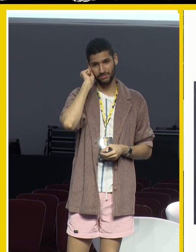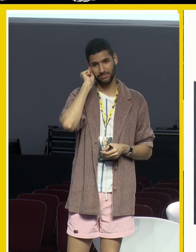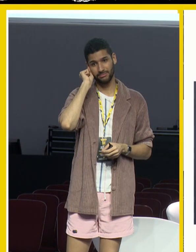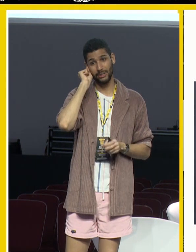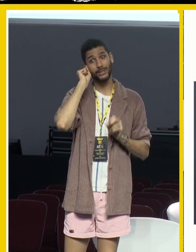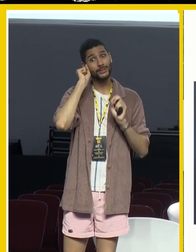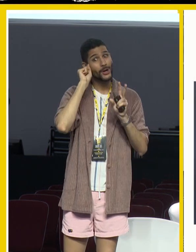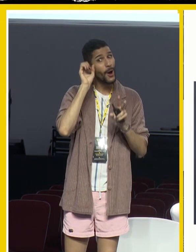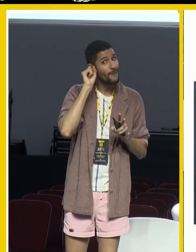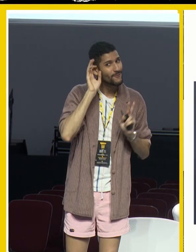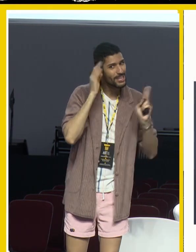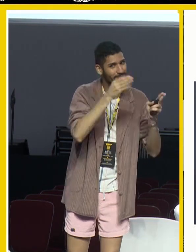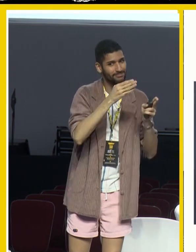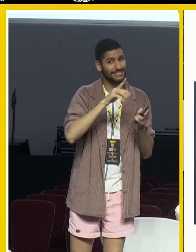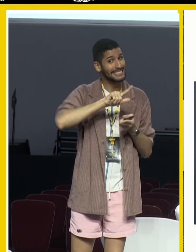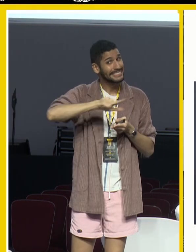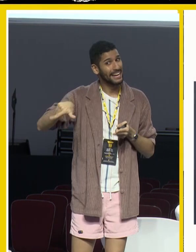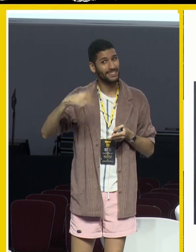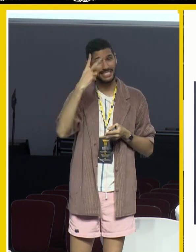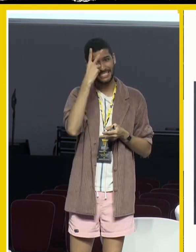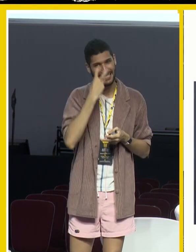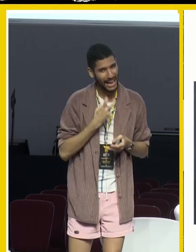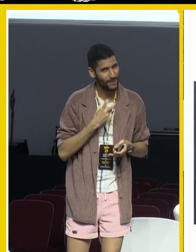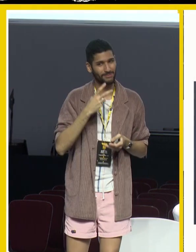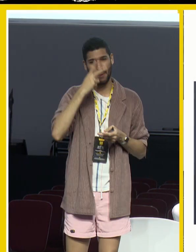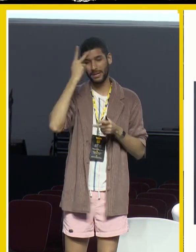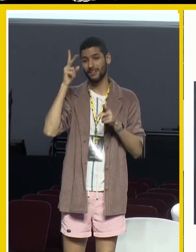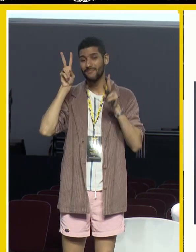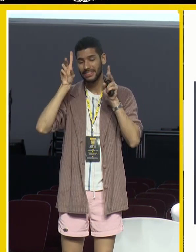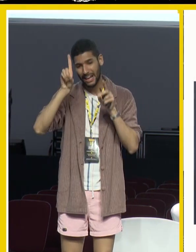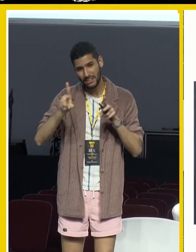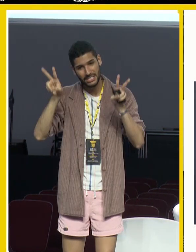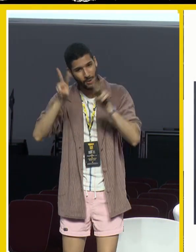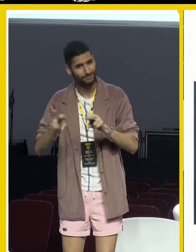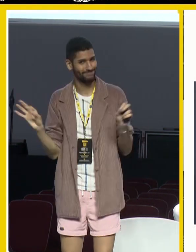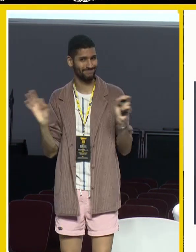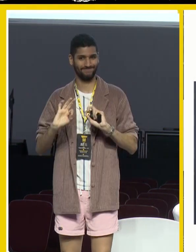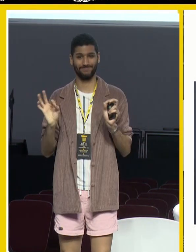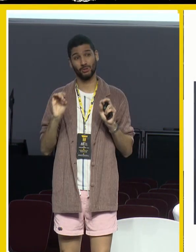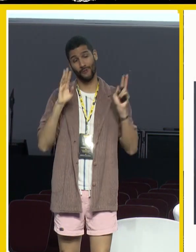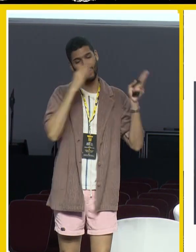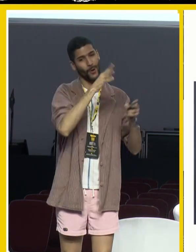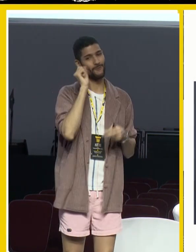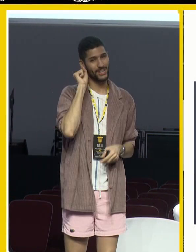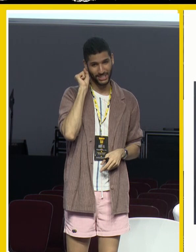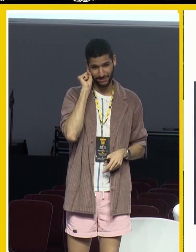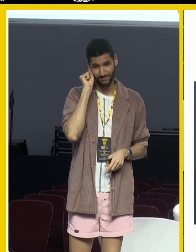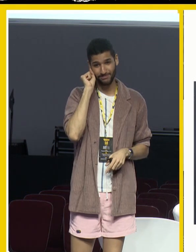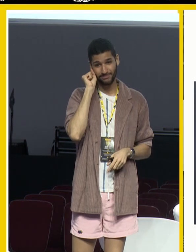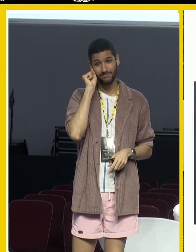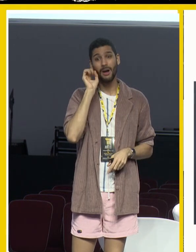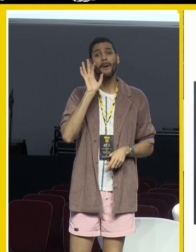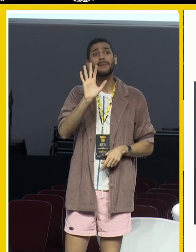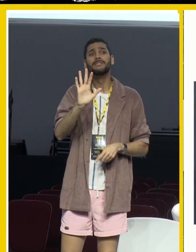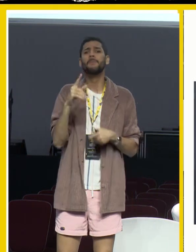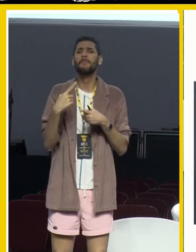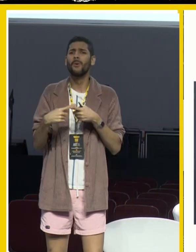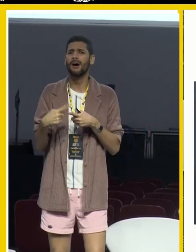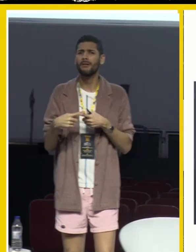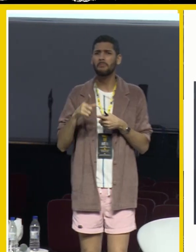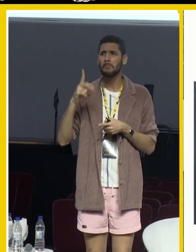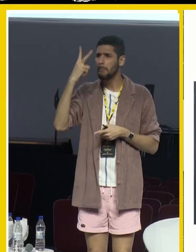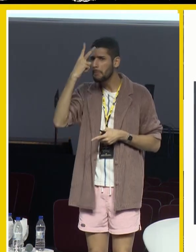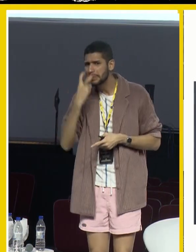pudesse entender o que estou falando também focado nos ouvintes não deficientes visuais nem cegos focado primeiro nos